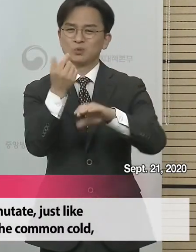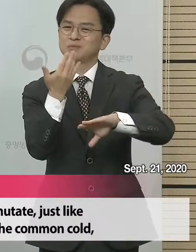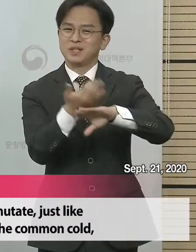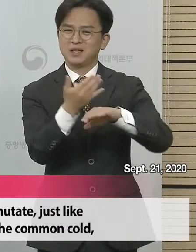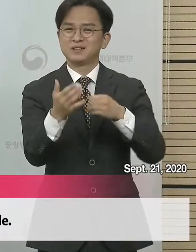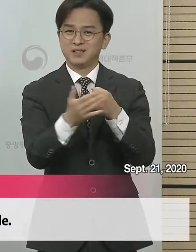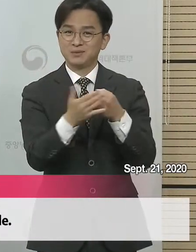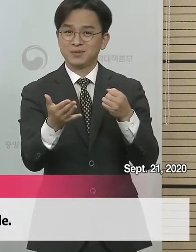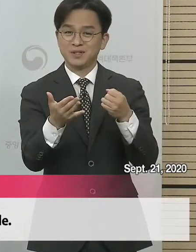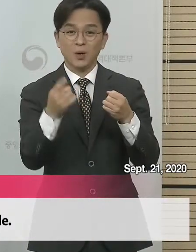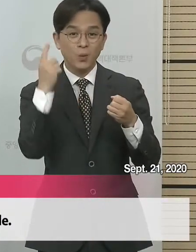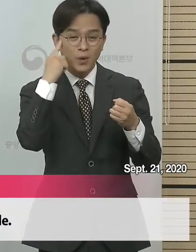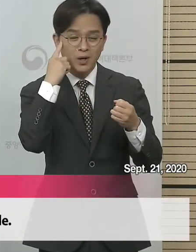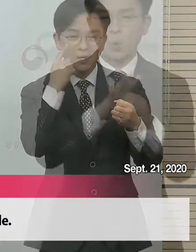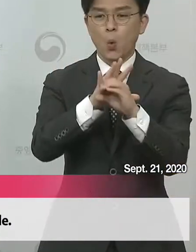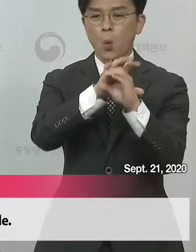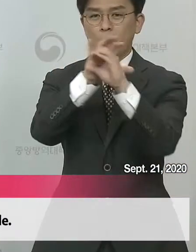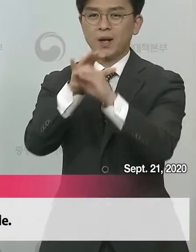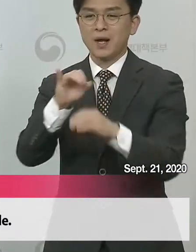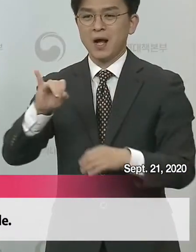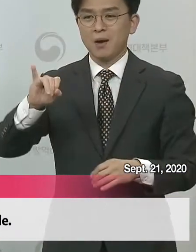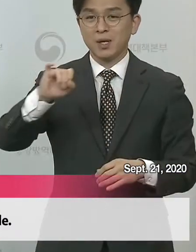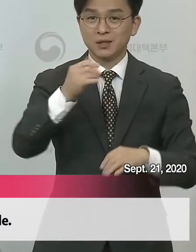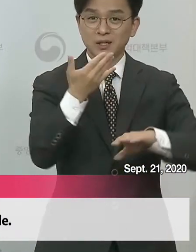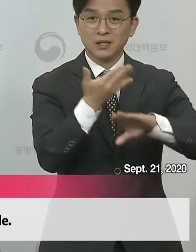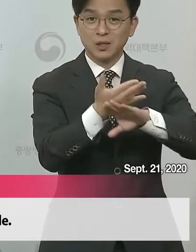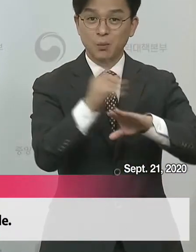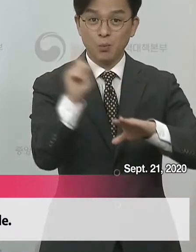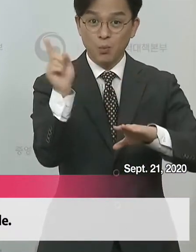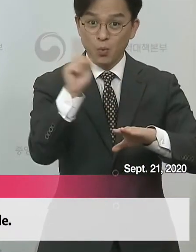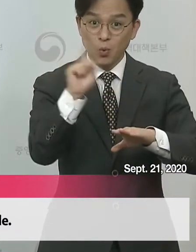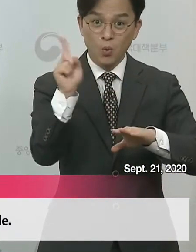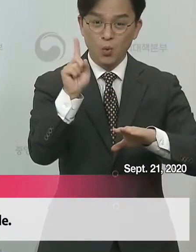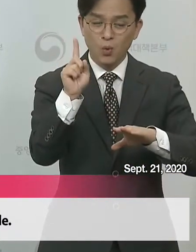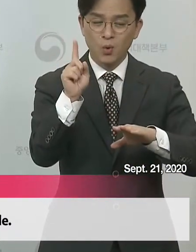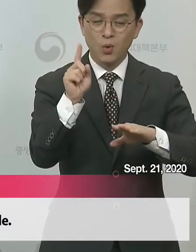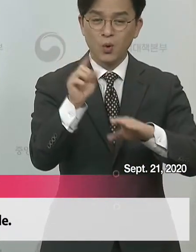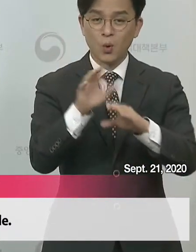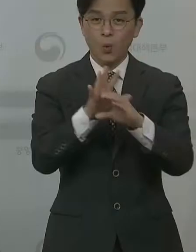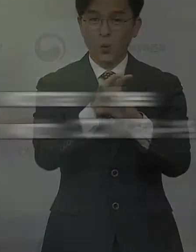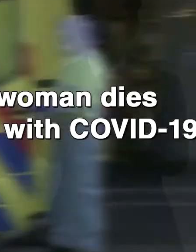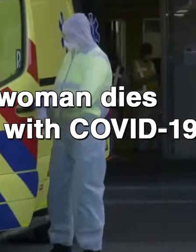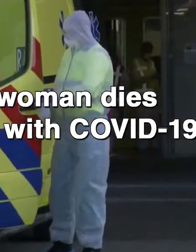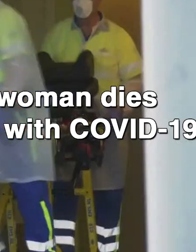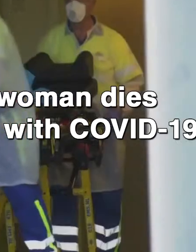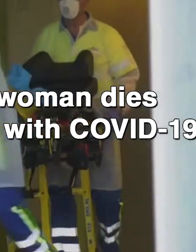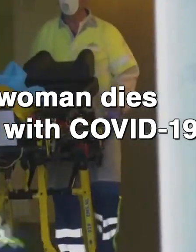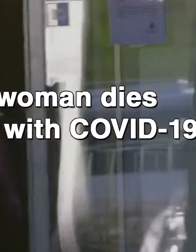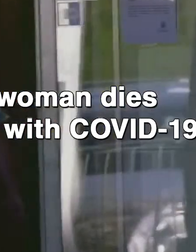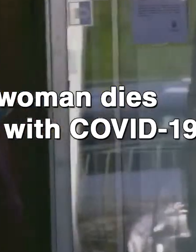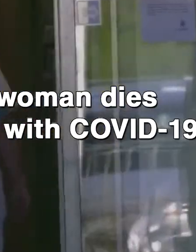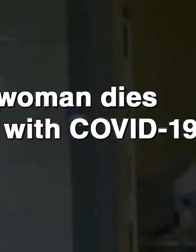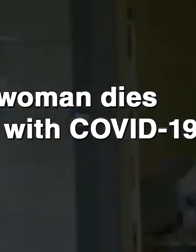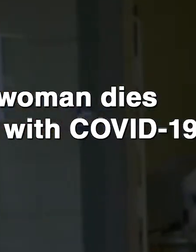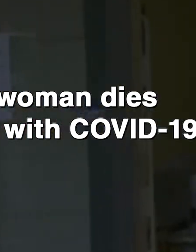변이를 하게 되고 그런 경우에는 재감염이 어느 정도 가능하고